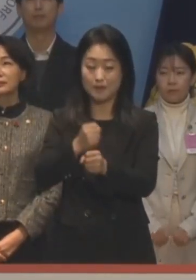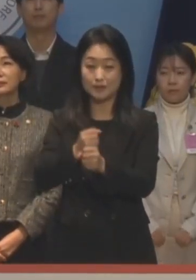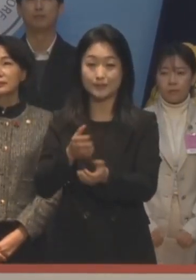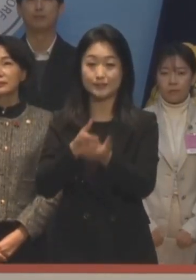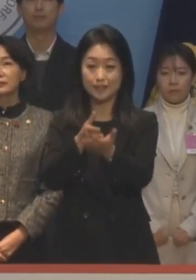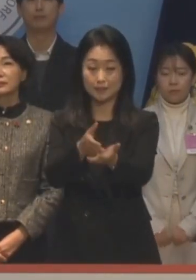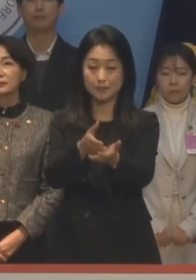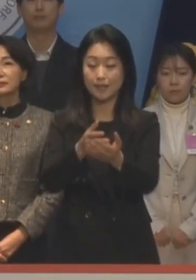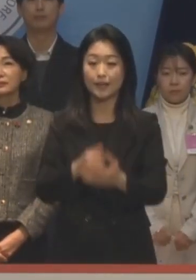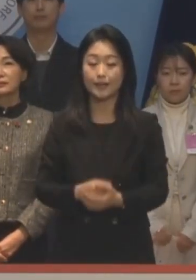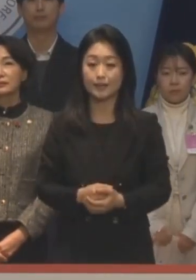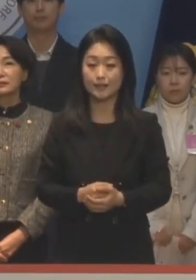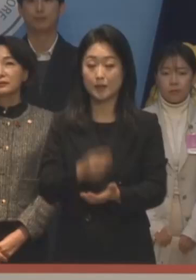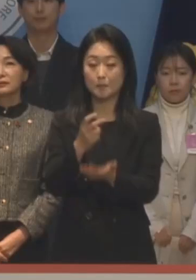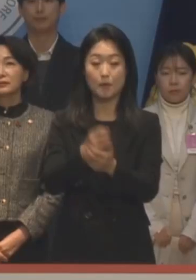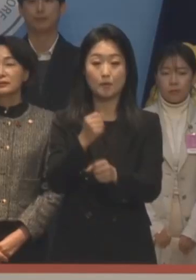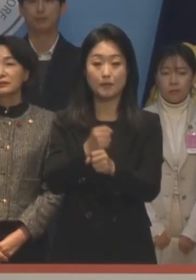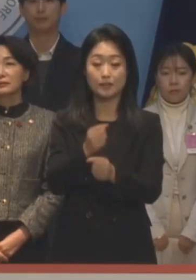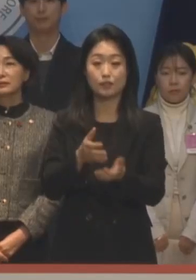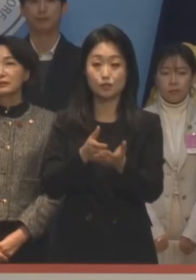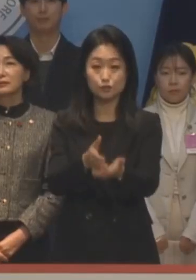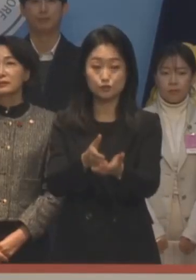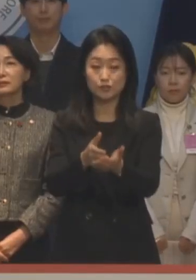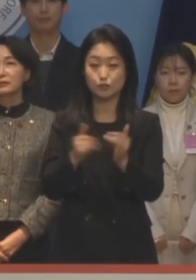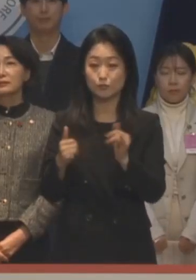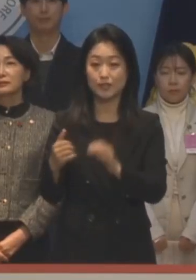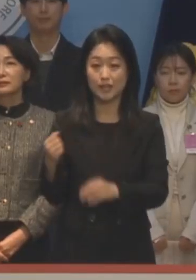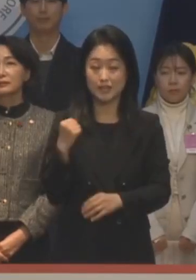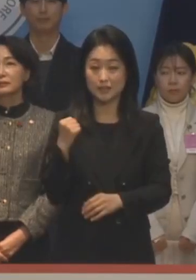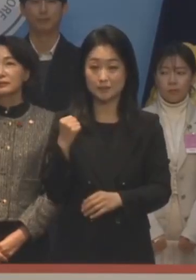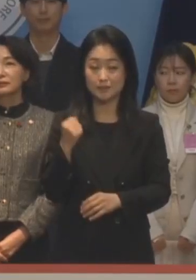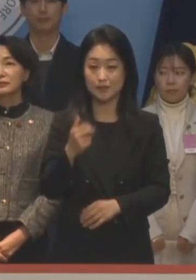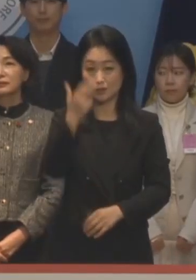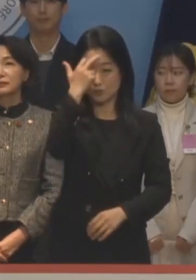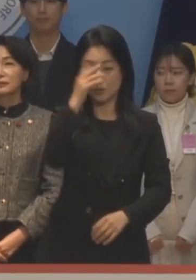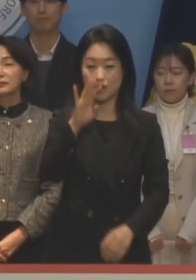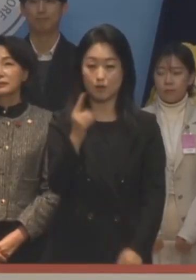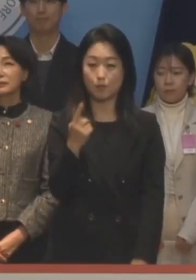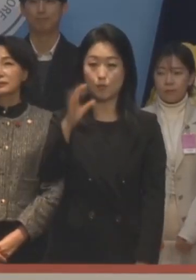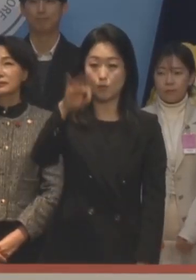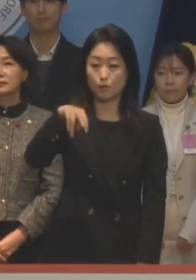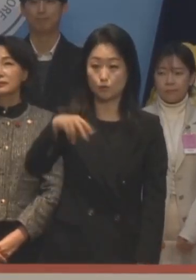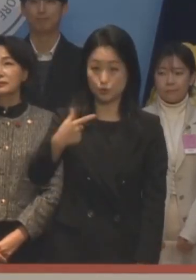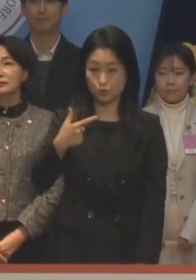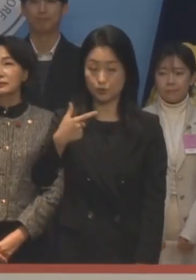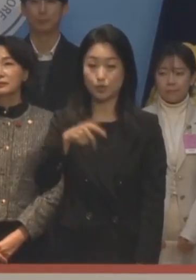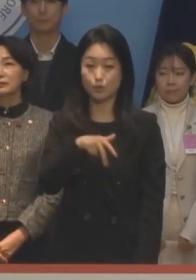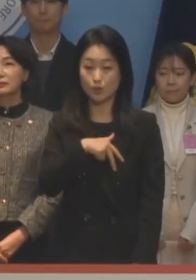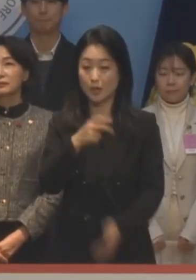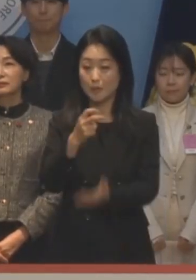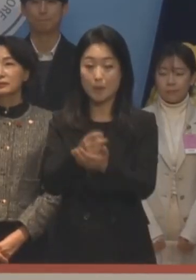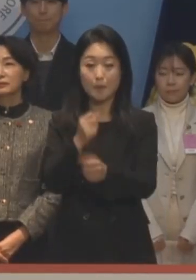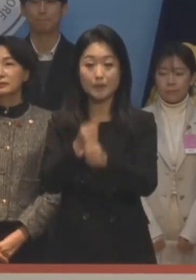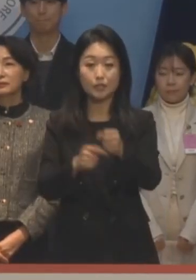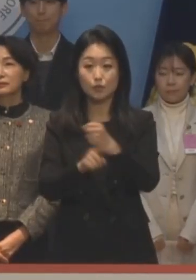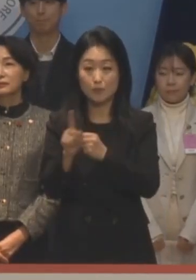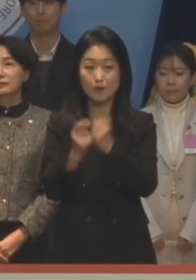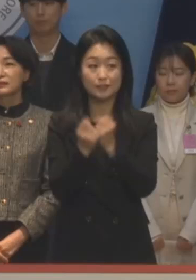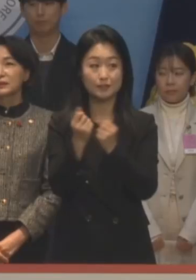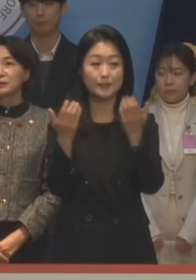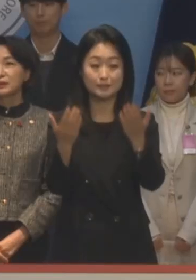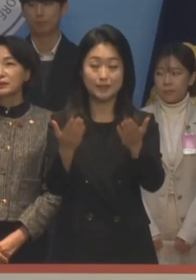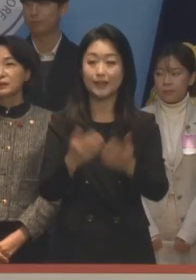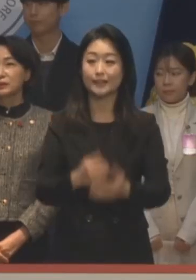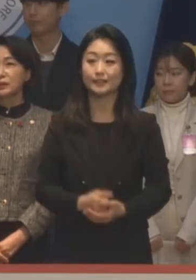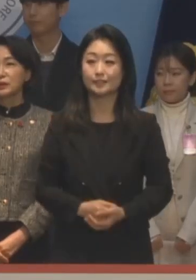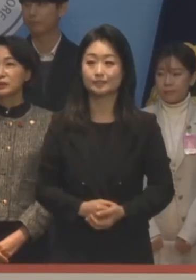먼저 법안을 공동대표 발의하신 국민의힘 최보윤 의원님께서 법안 발의 배경에 대해 말씀 주시겠습니다.